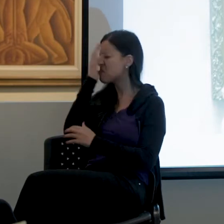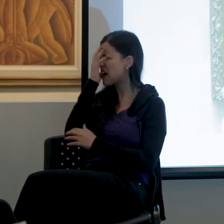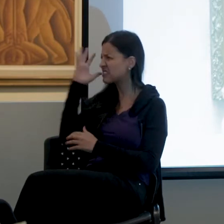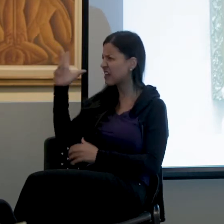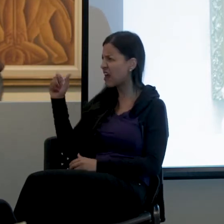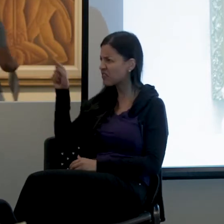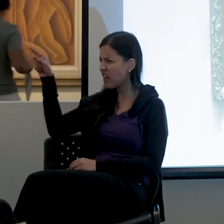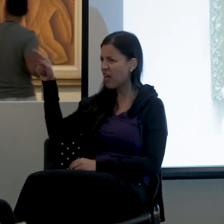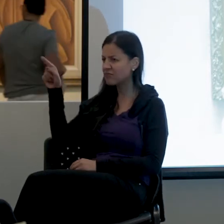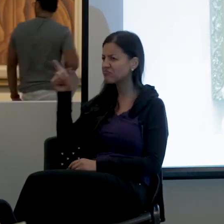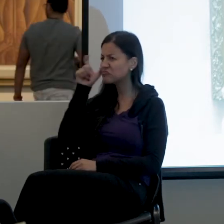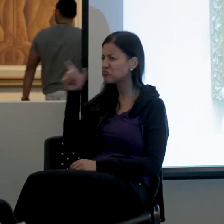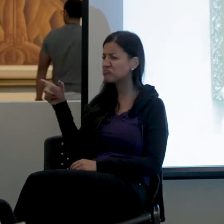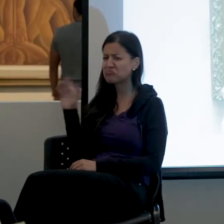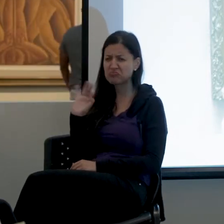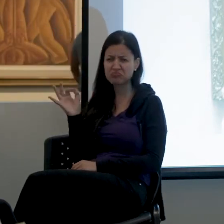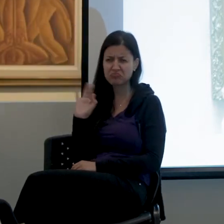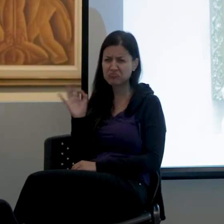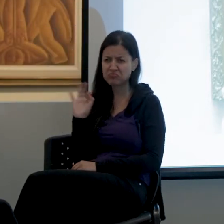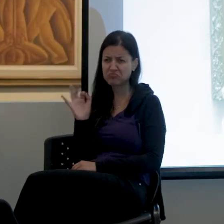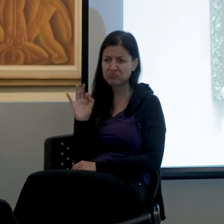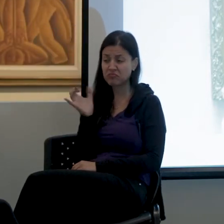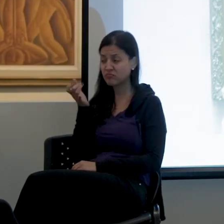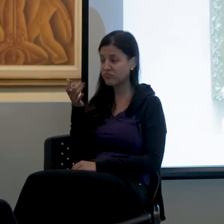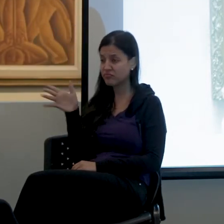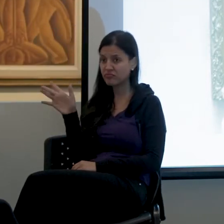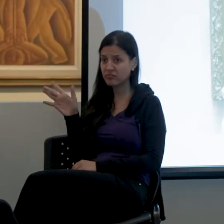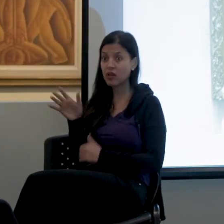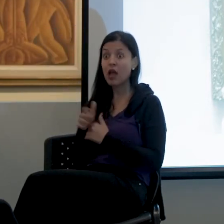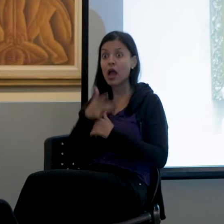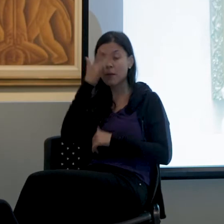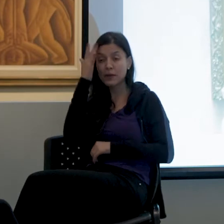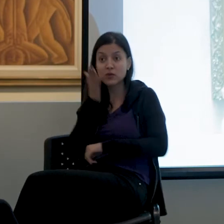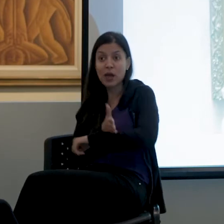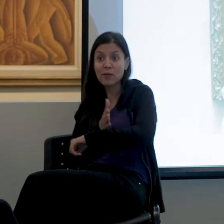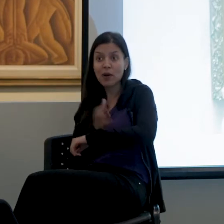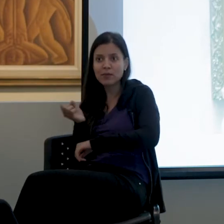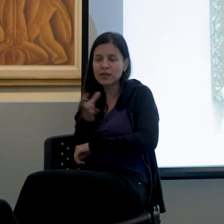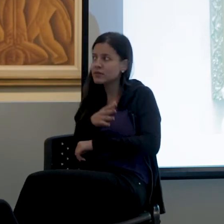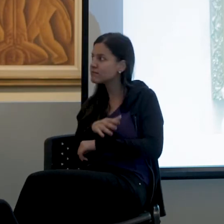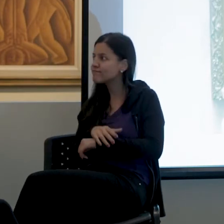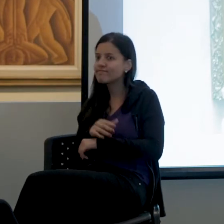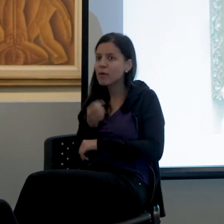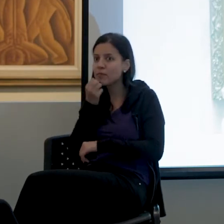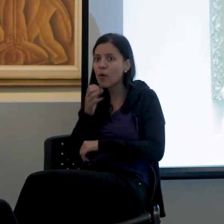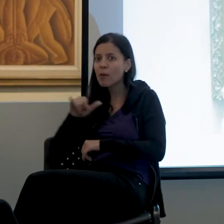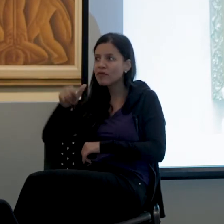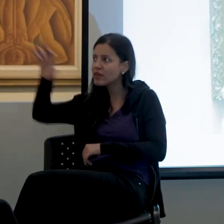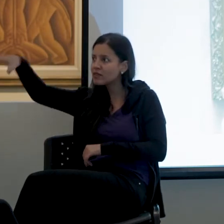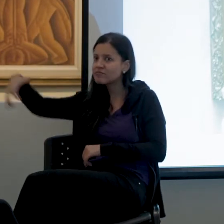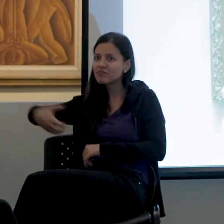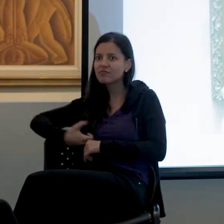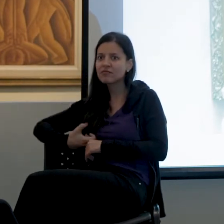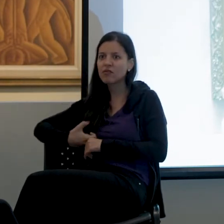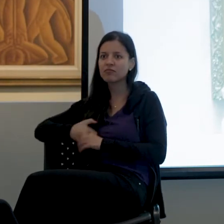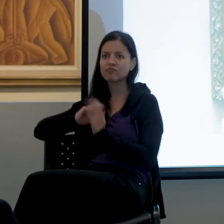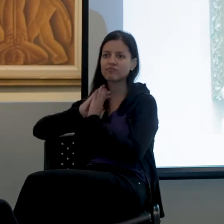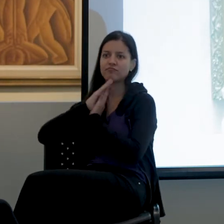Aquilo era vulgar. E os modernistas iam lá dizendo, não, aqui é que está a arte de verdade.